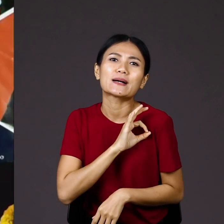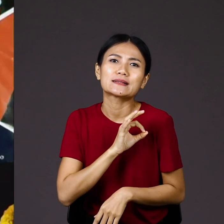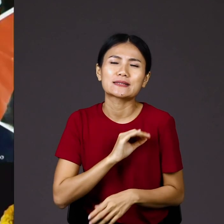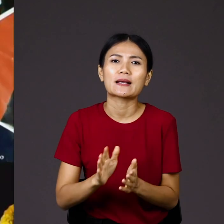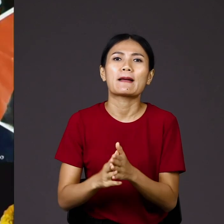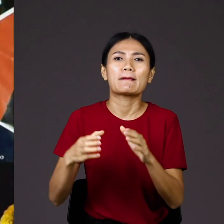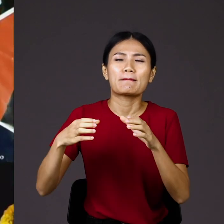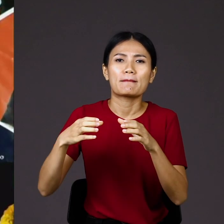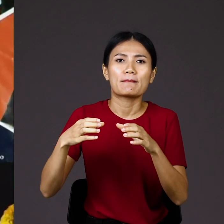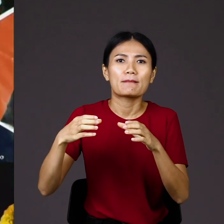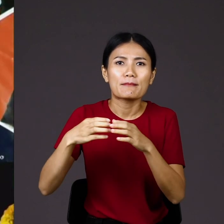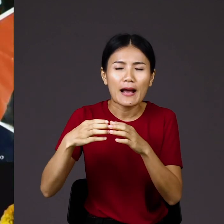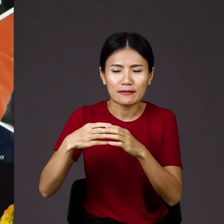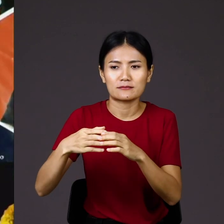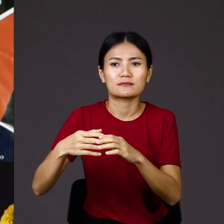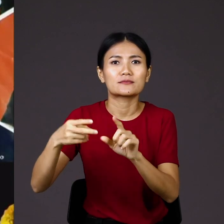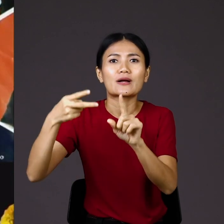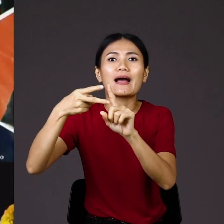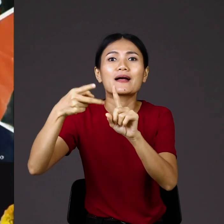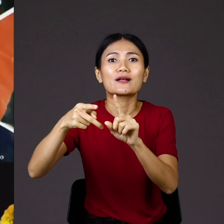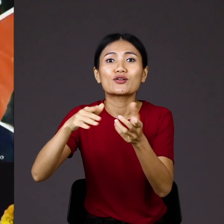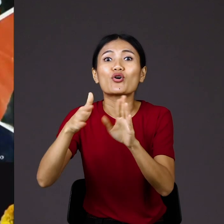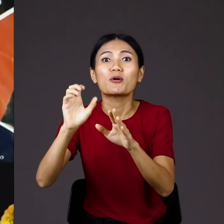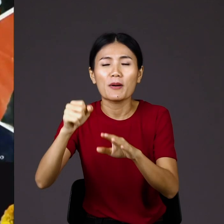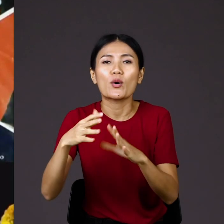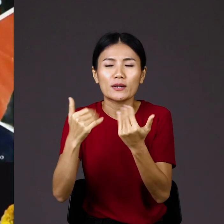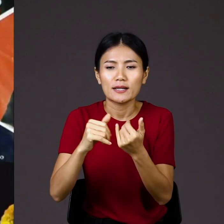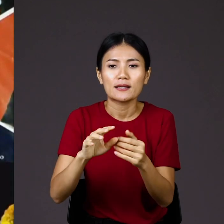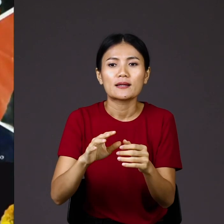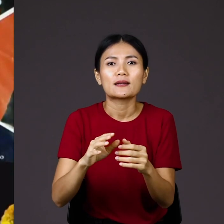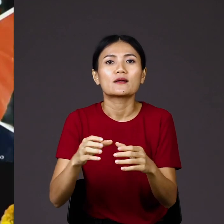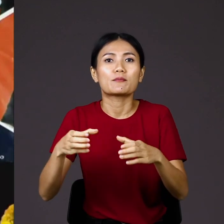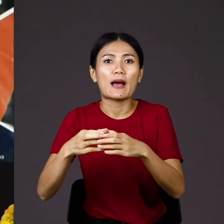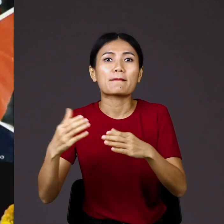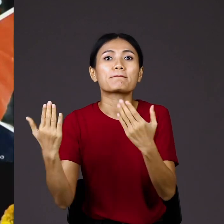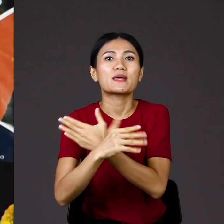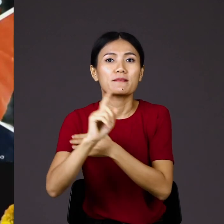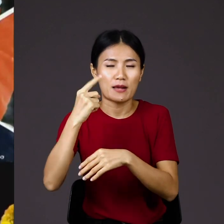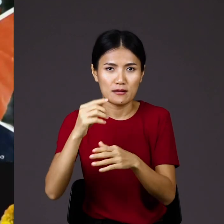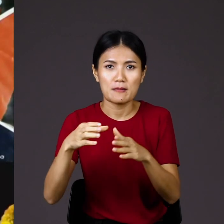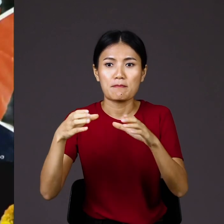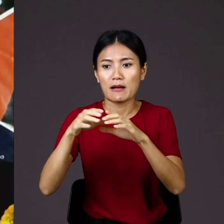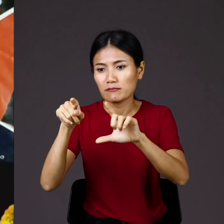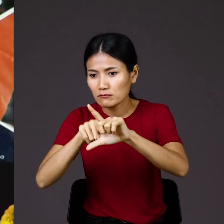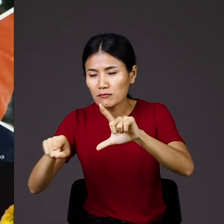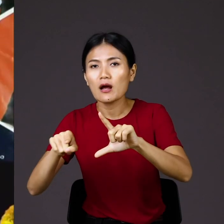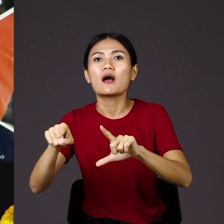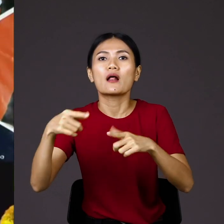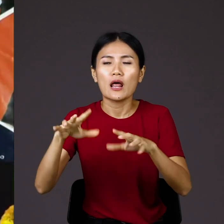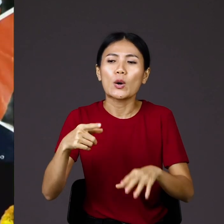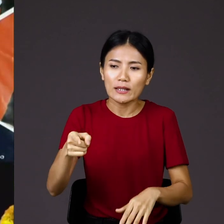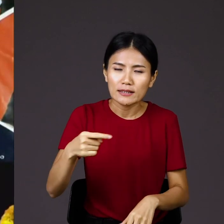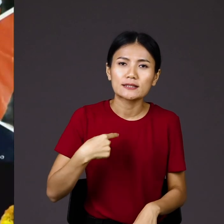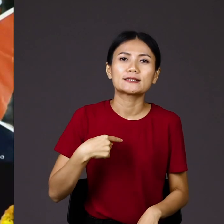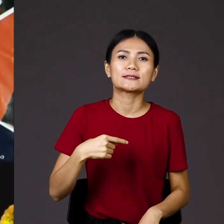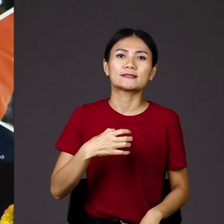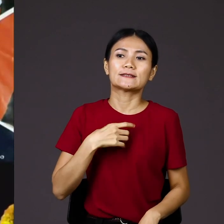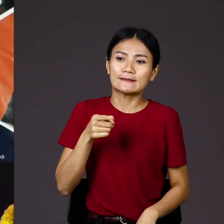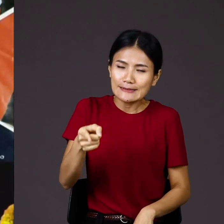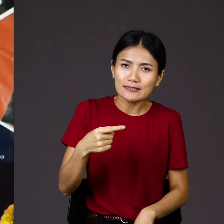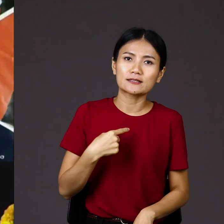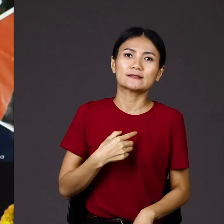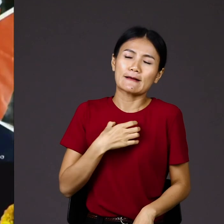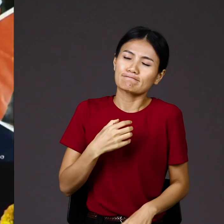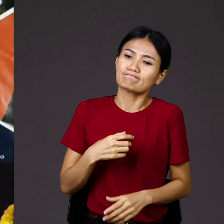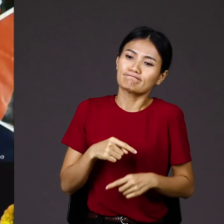ที่อยู่อนาคตใหม่ด้วยกันแล้ววันนี้เขาย้ายไปอยู่ก้าวไกลรวม54ชีวิตเขาประกาศแล้วว่าเขาจะสืบสานแนวทาง